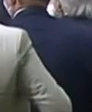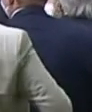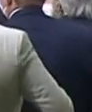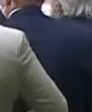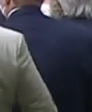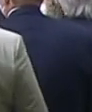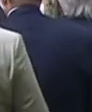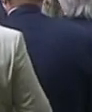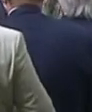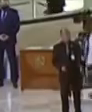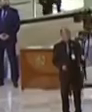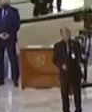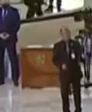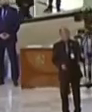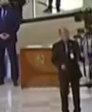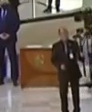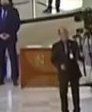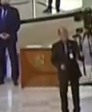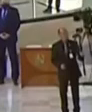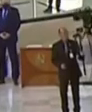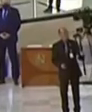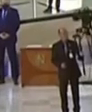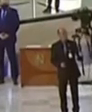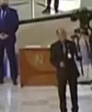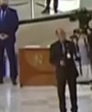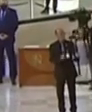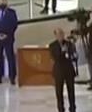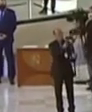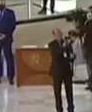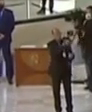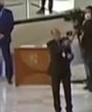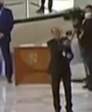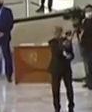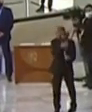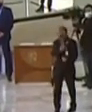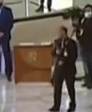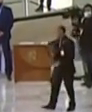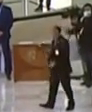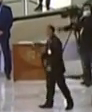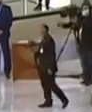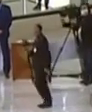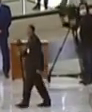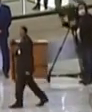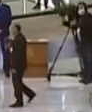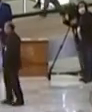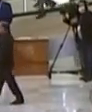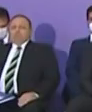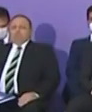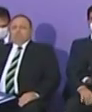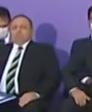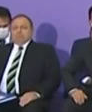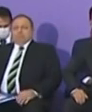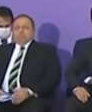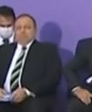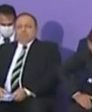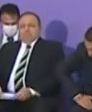infectados e quase 183 mil mortos no Brasil. O país é o segundo com mais mortes causadas pelo coronavírus,